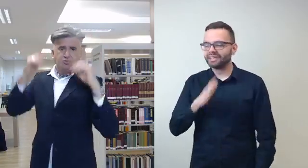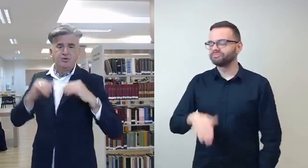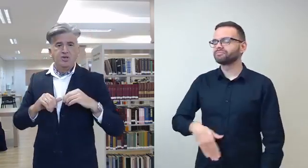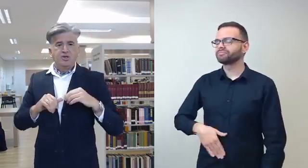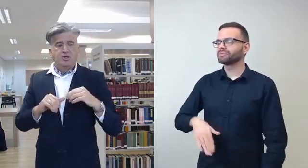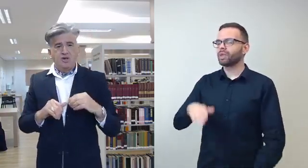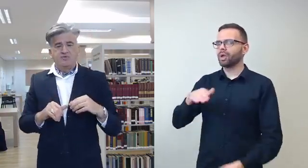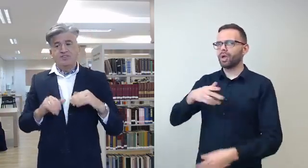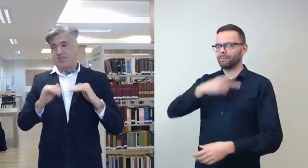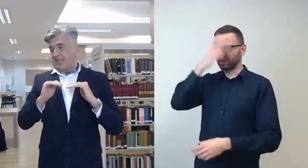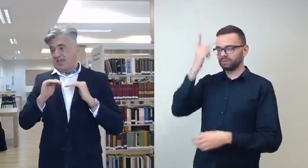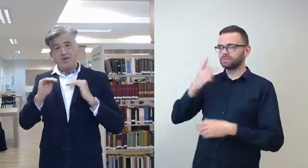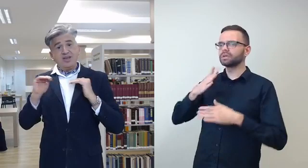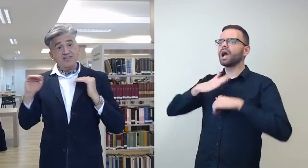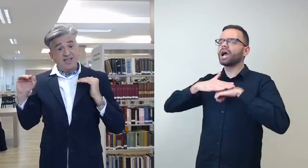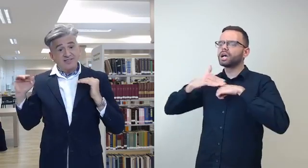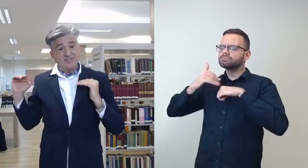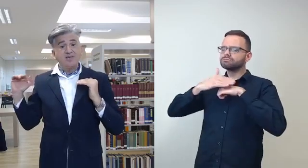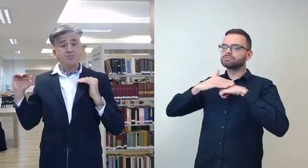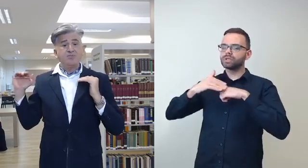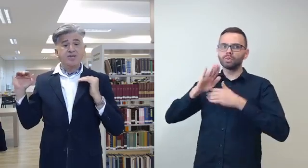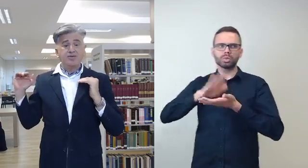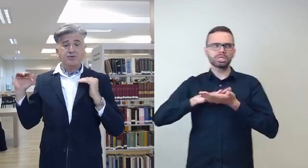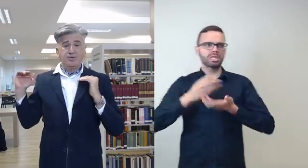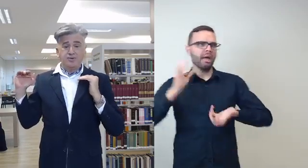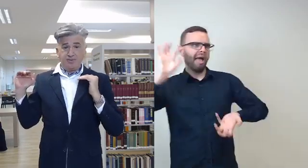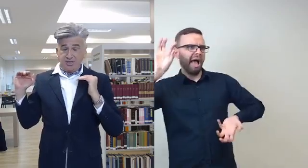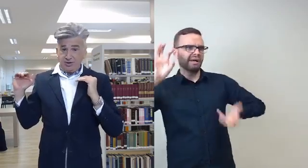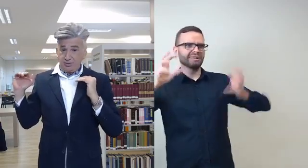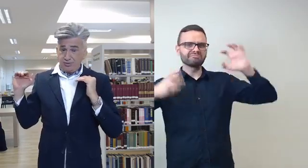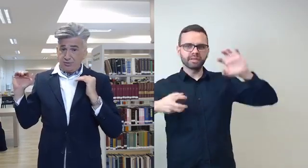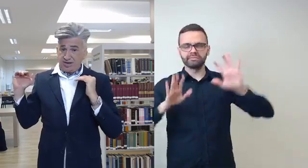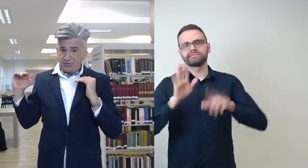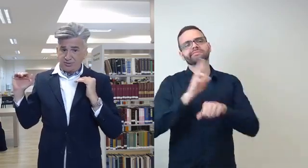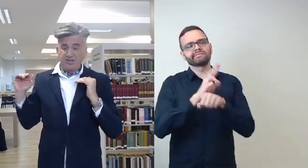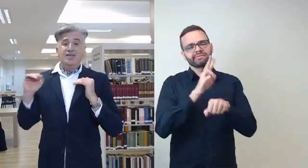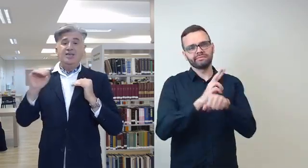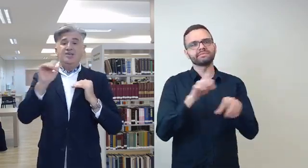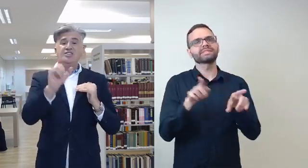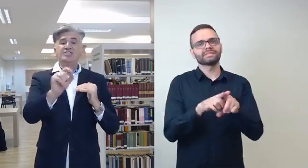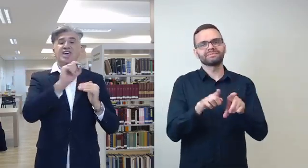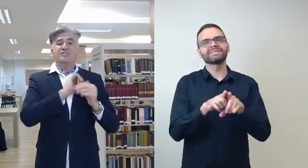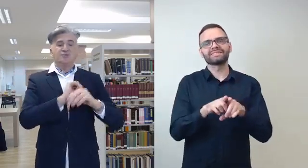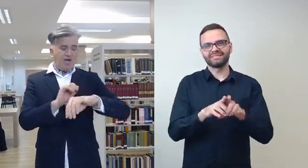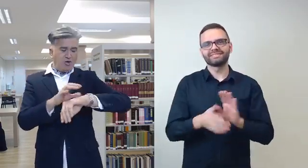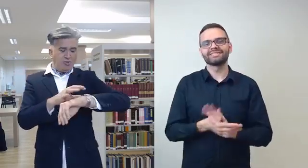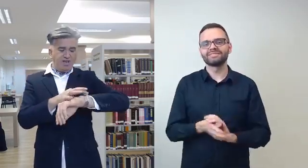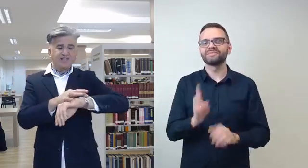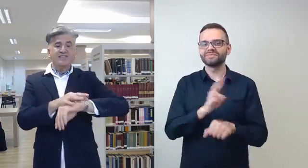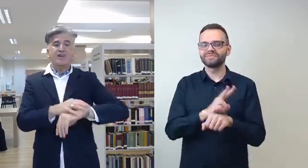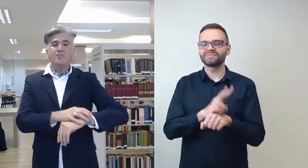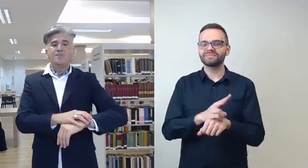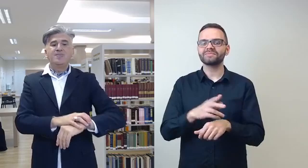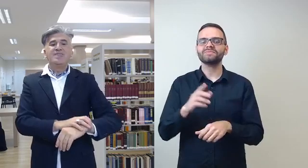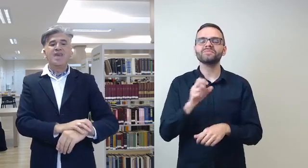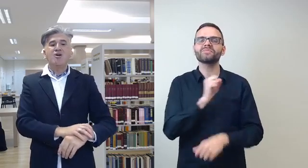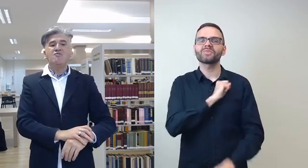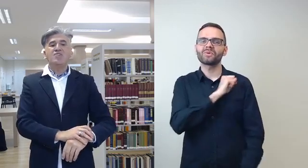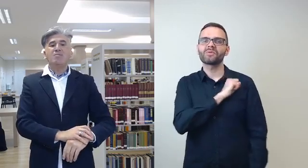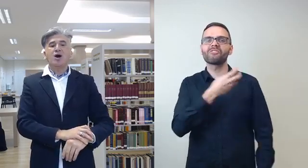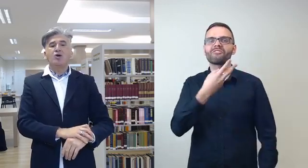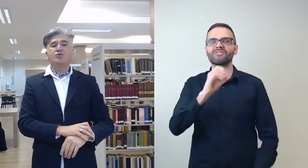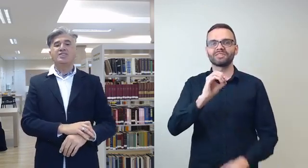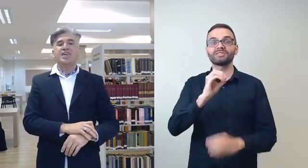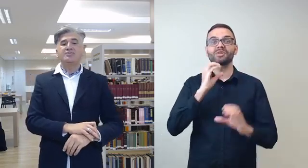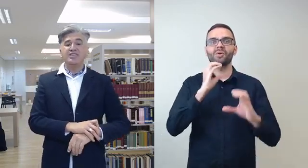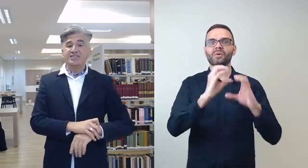corpo. Não, você tem que equalizar sempre pelo orador. 20º, a comunicação não